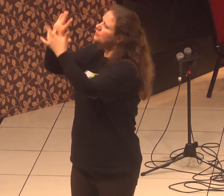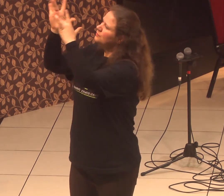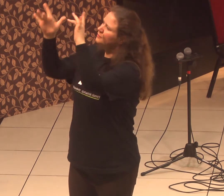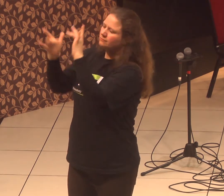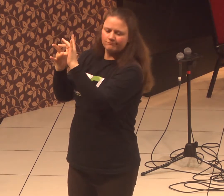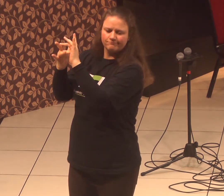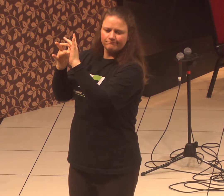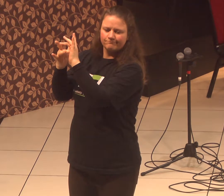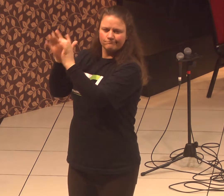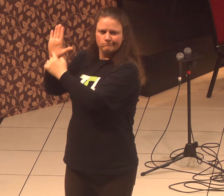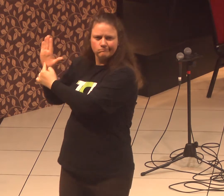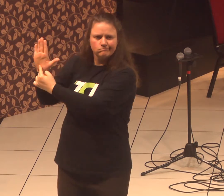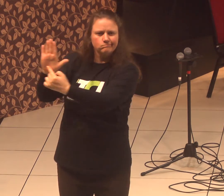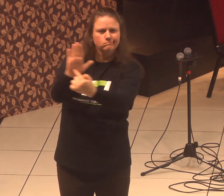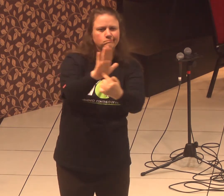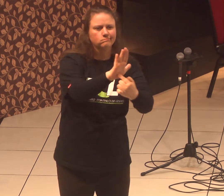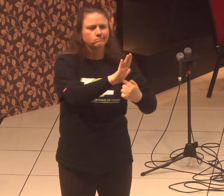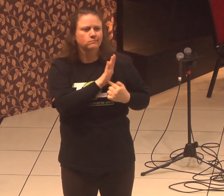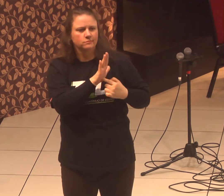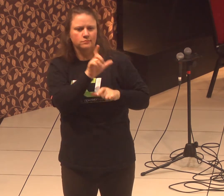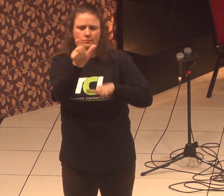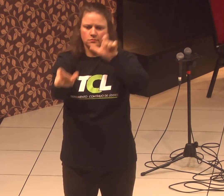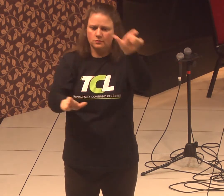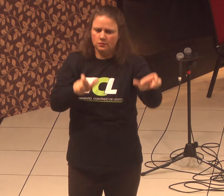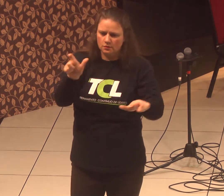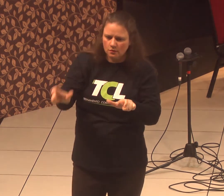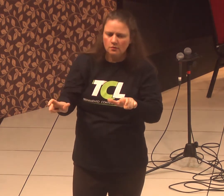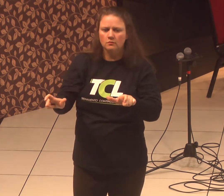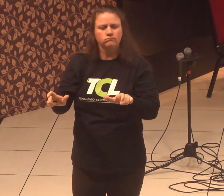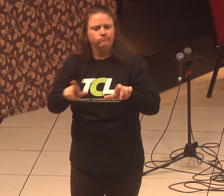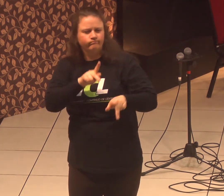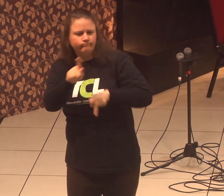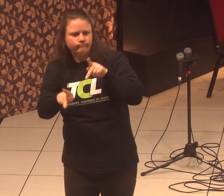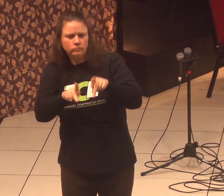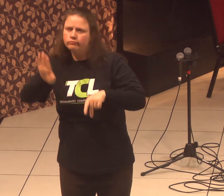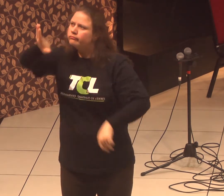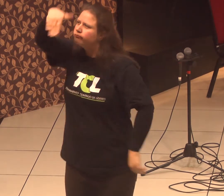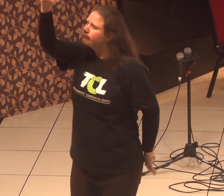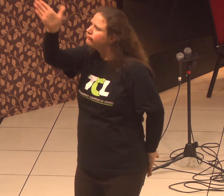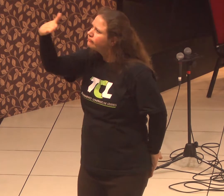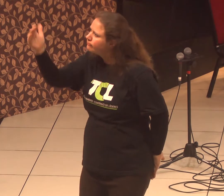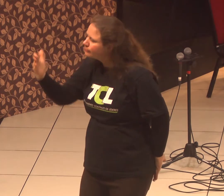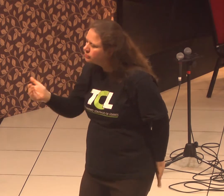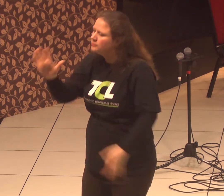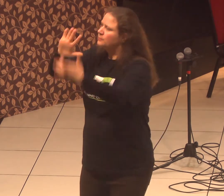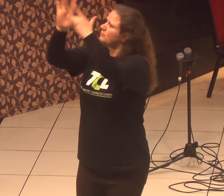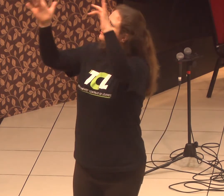A cura desse homem revelou Jesus e apontou para Jesus, honrou Jesus, glorificou Jesus.